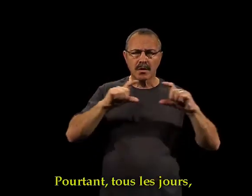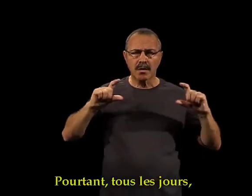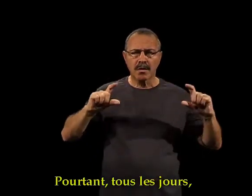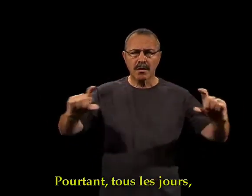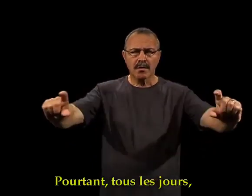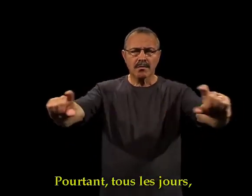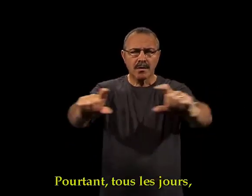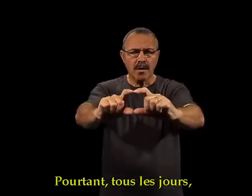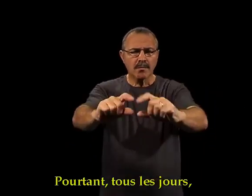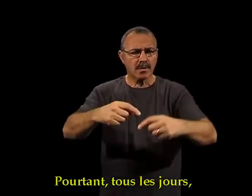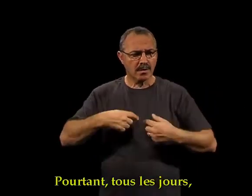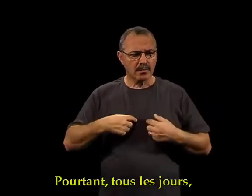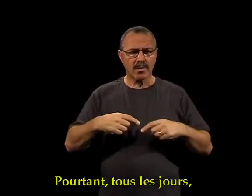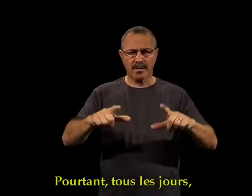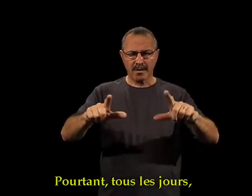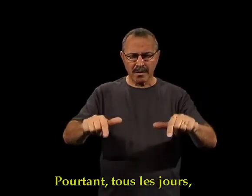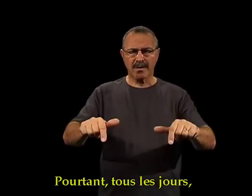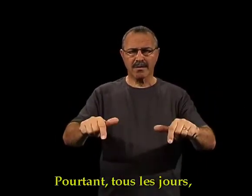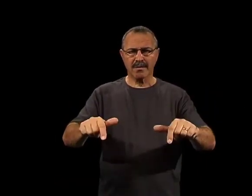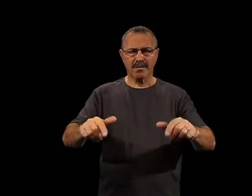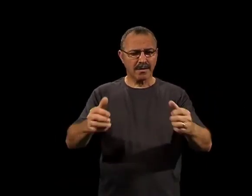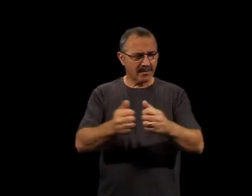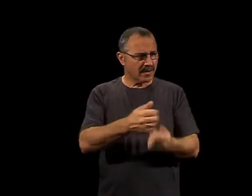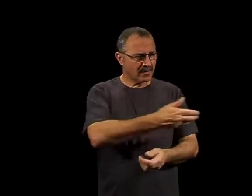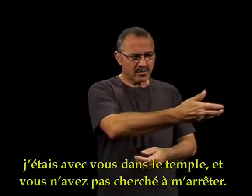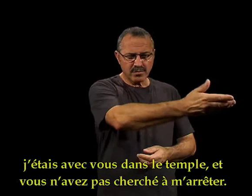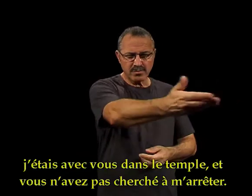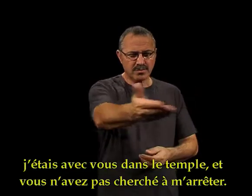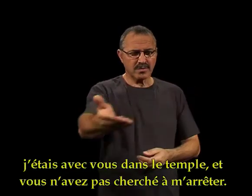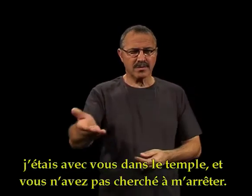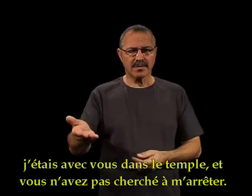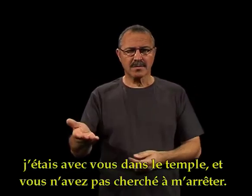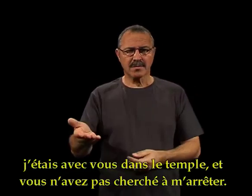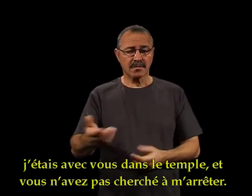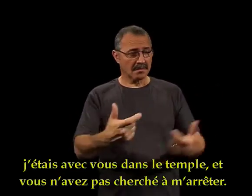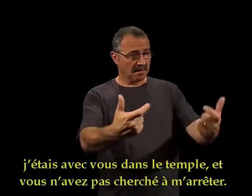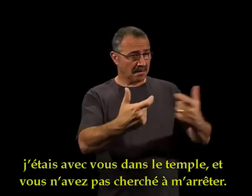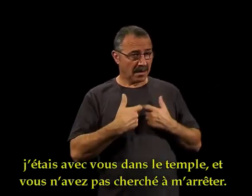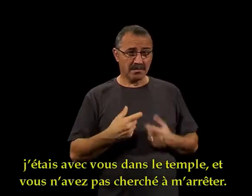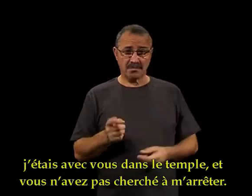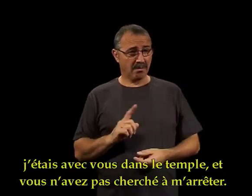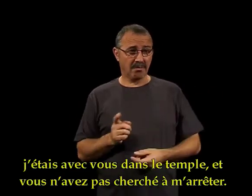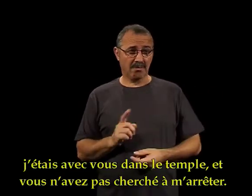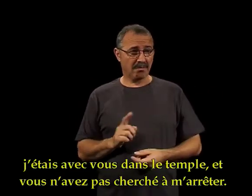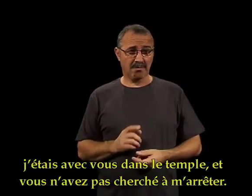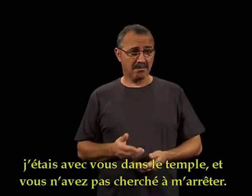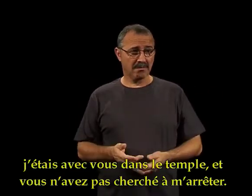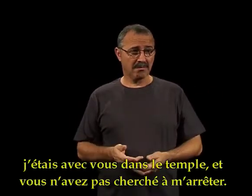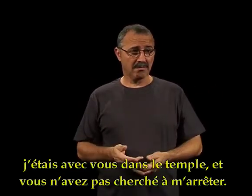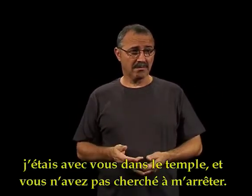Pourtant, tous les jours, j'étais avec vous dans le temple, et vous n'avez pas